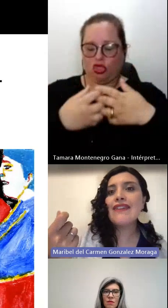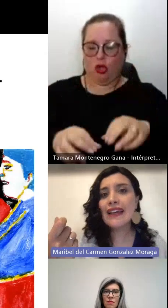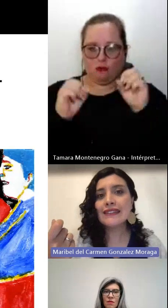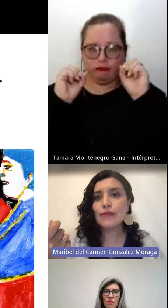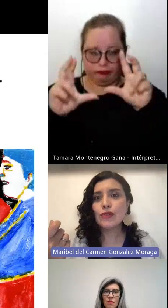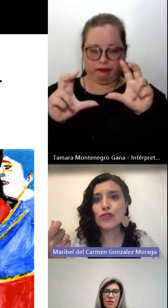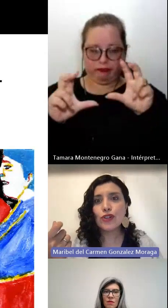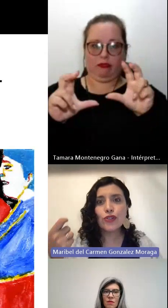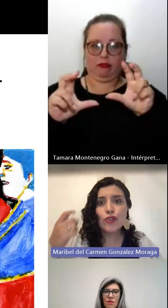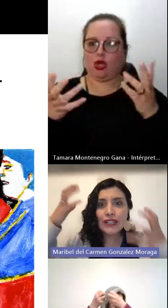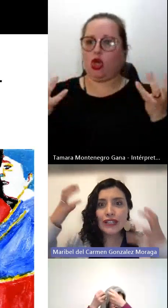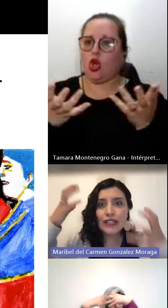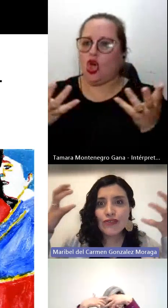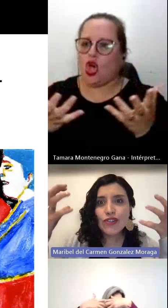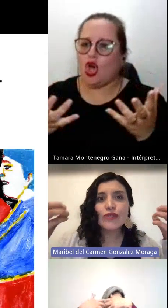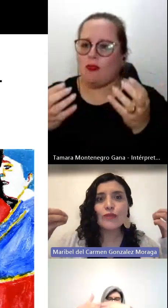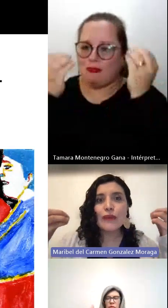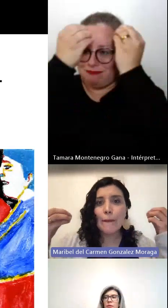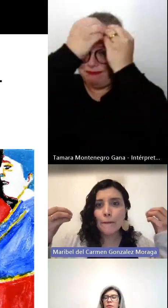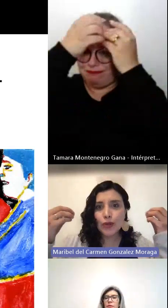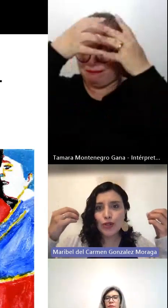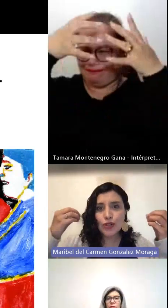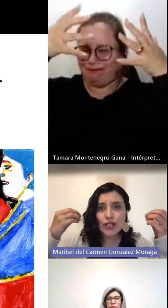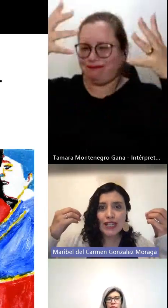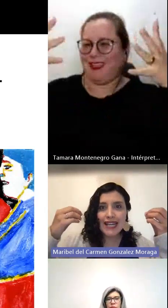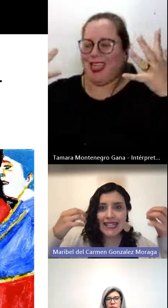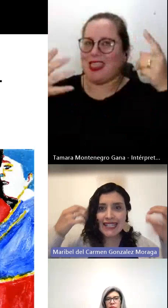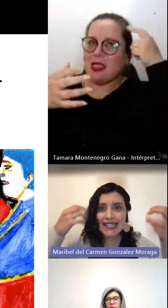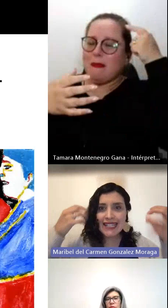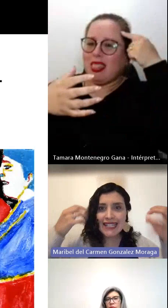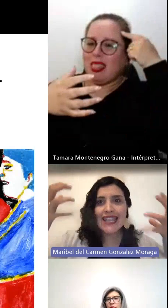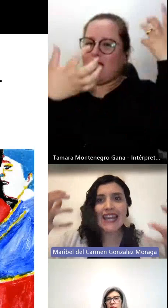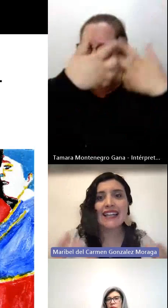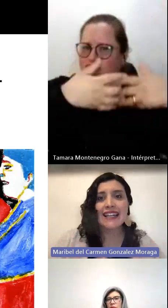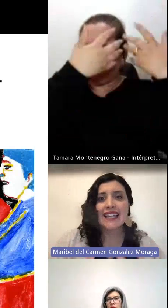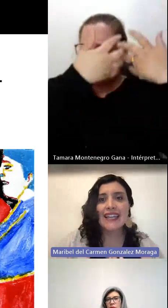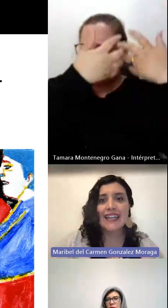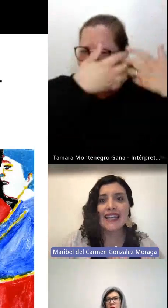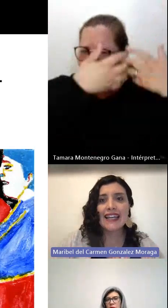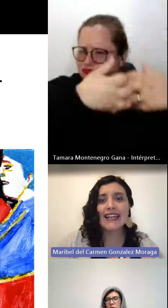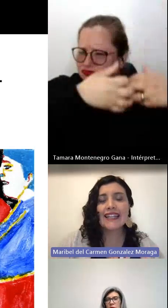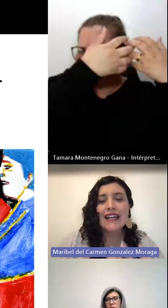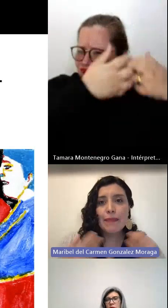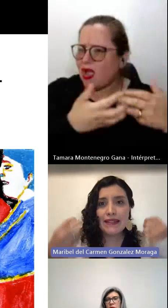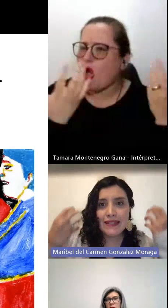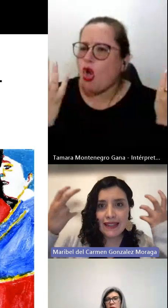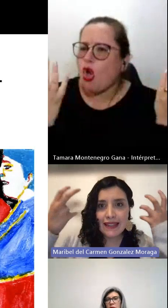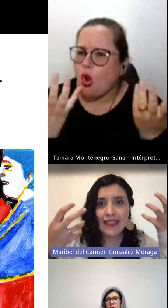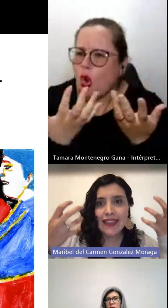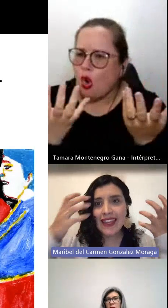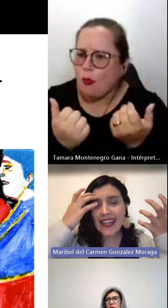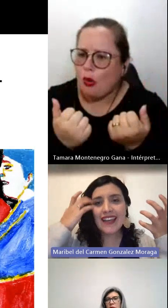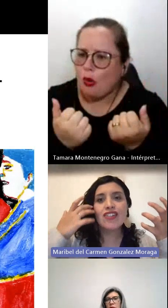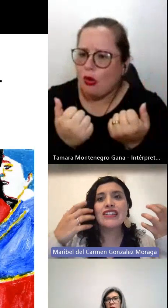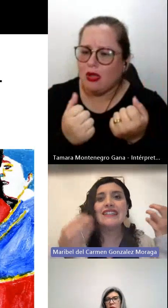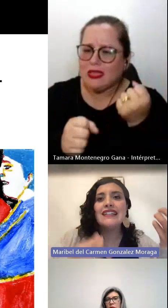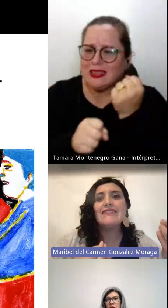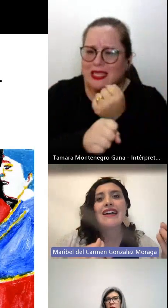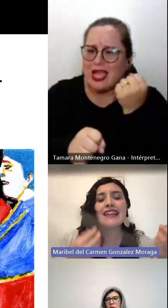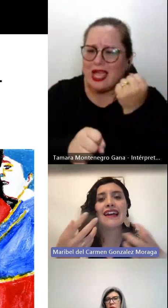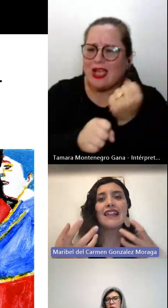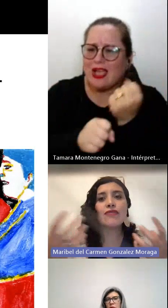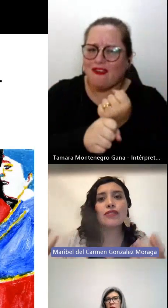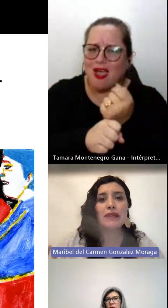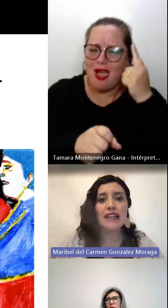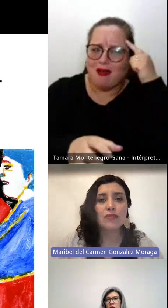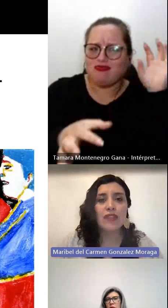se activa este motor cognitivo? ¿Cómo pongo a echar a andar esta capacidad